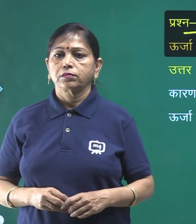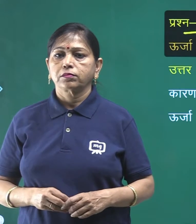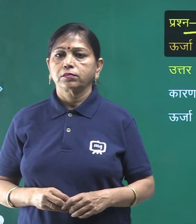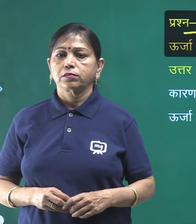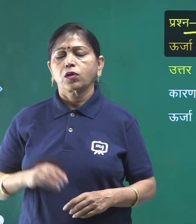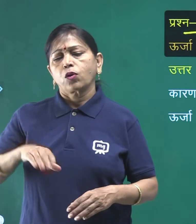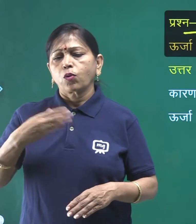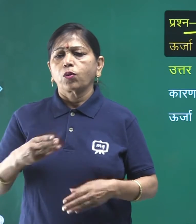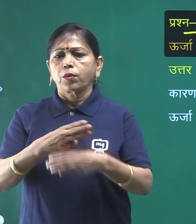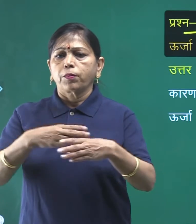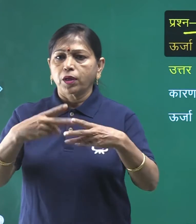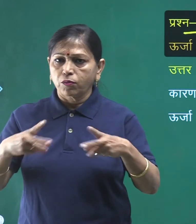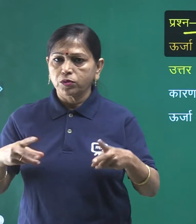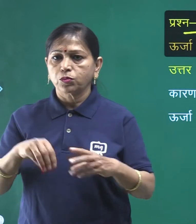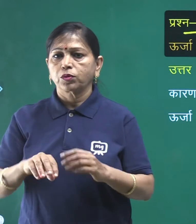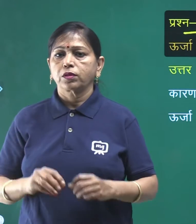किसी वस्तु की